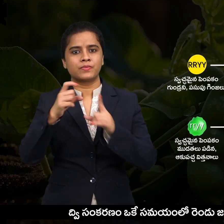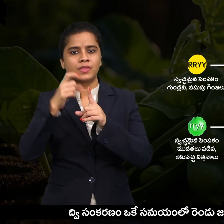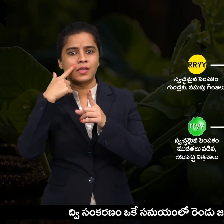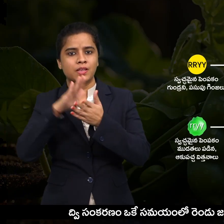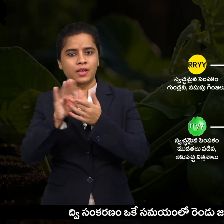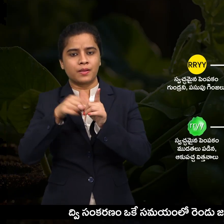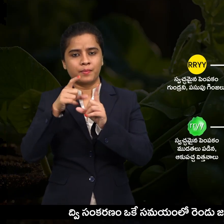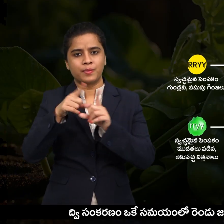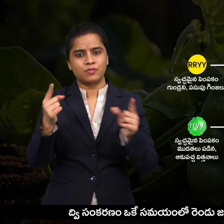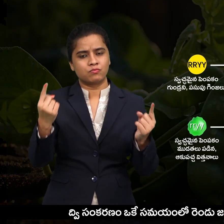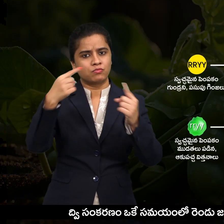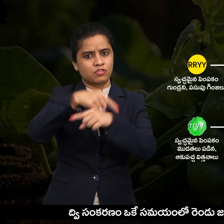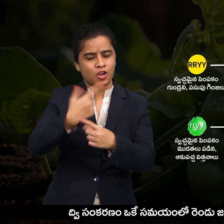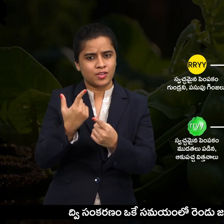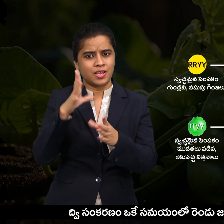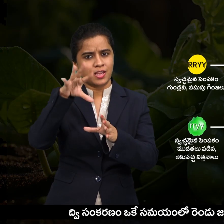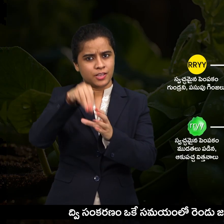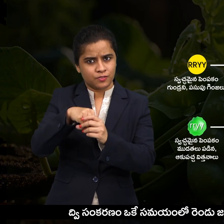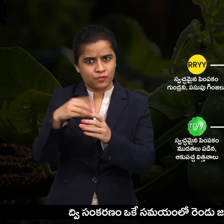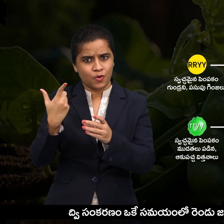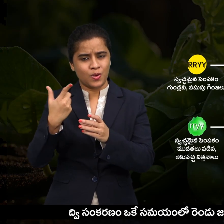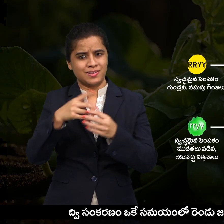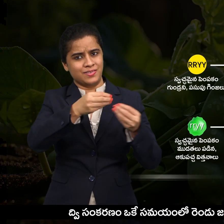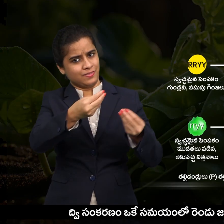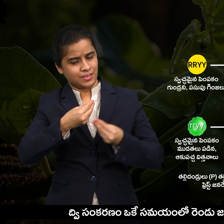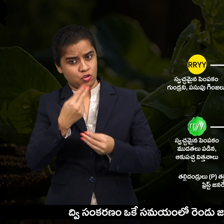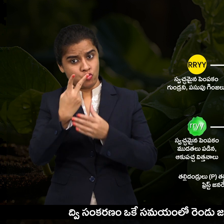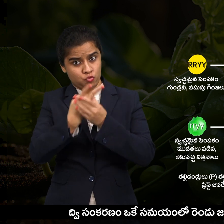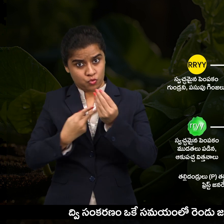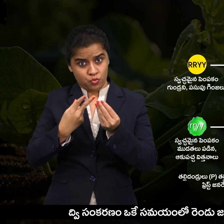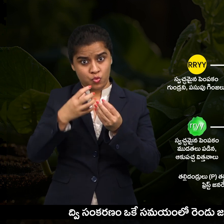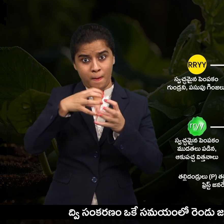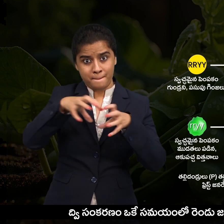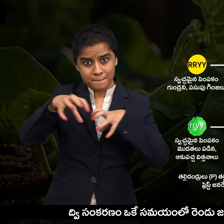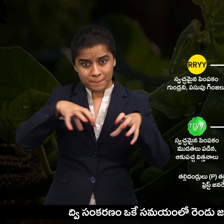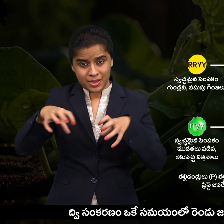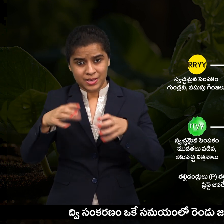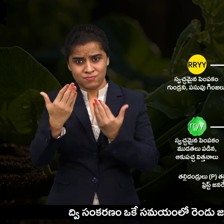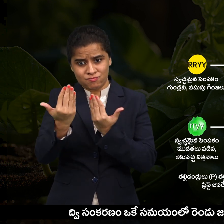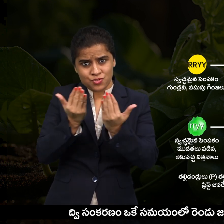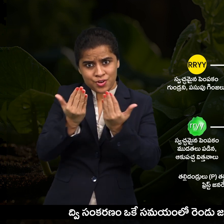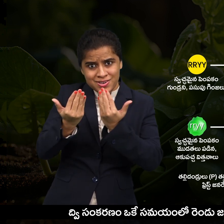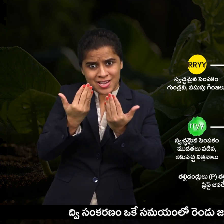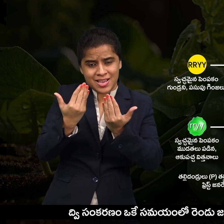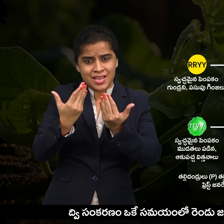ద్విసంకరణం ఒకే సమయంలో రెండు జతల విరుద్ధ లక్షణాల వారసత్వాన్ని కలిగి ఉంటుంది.